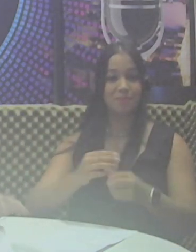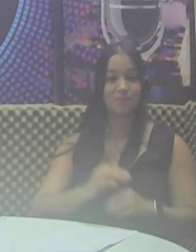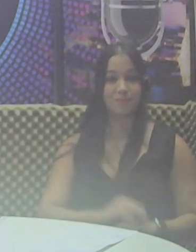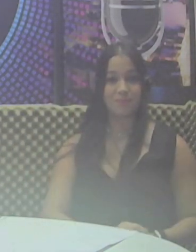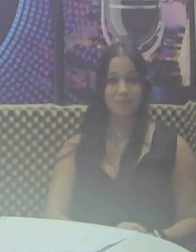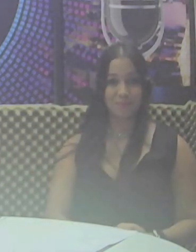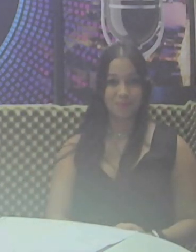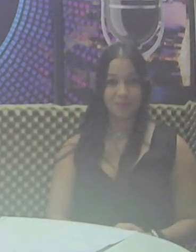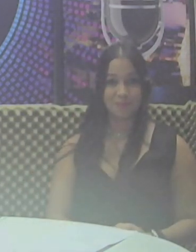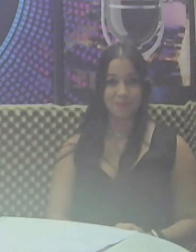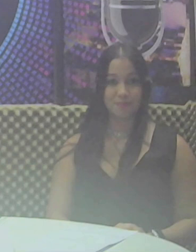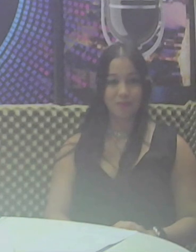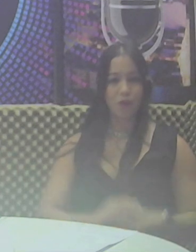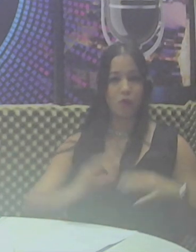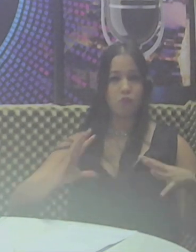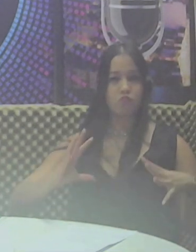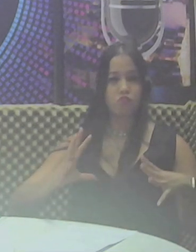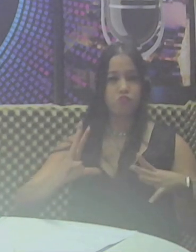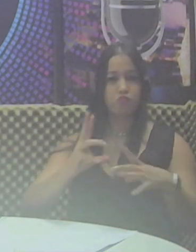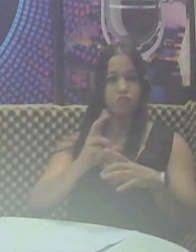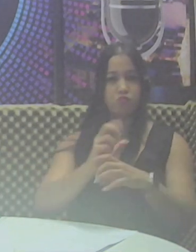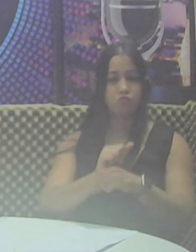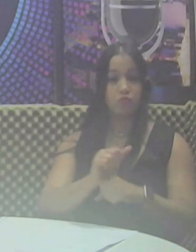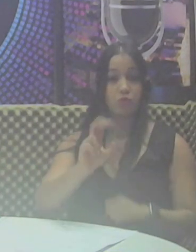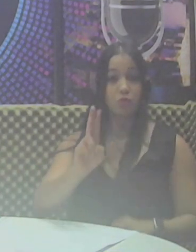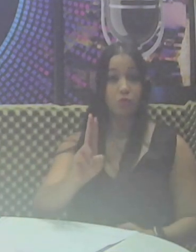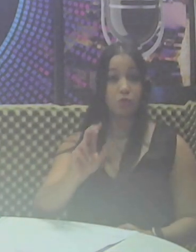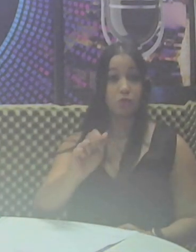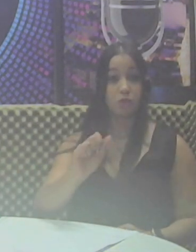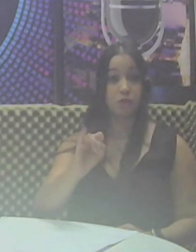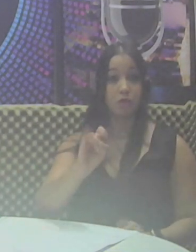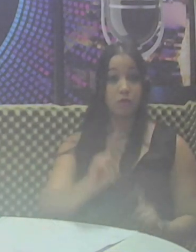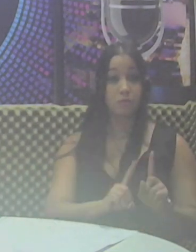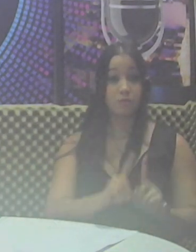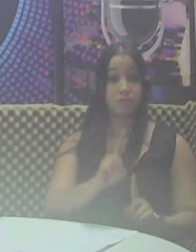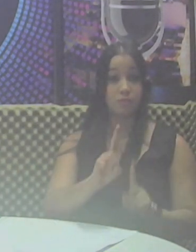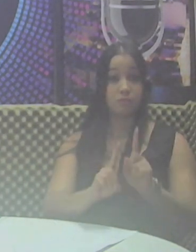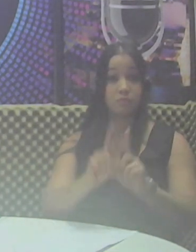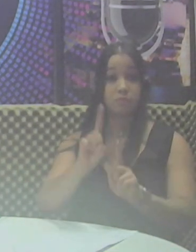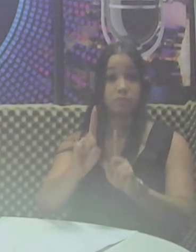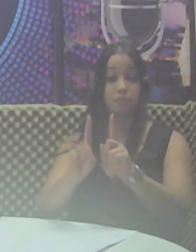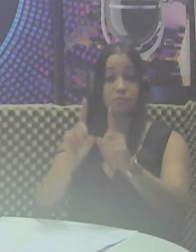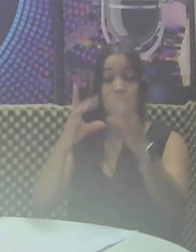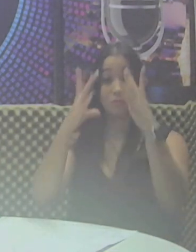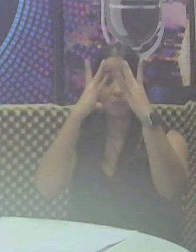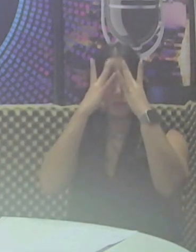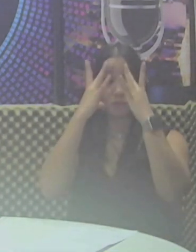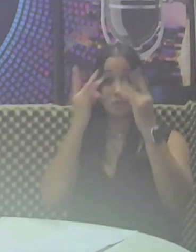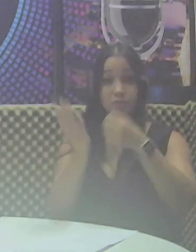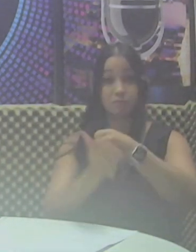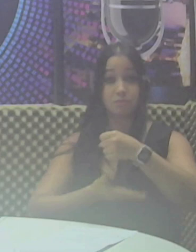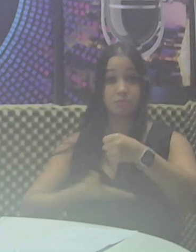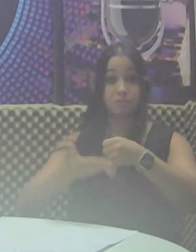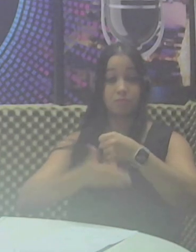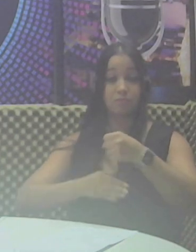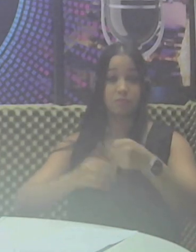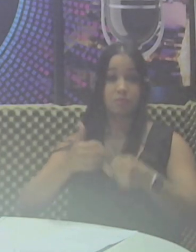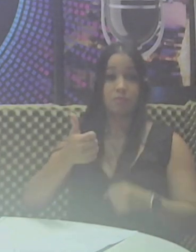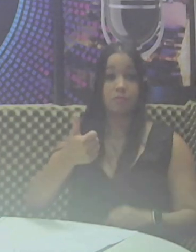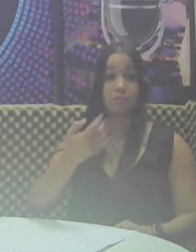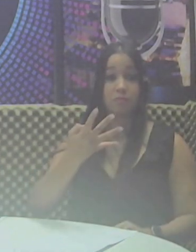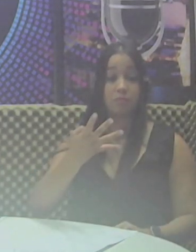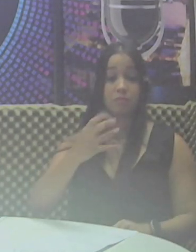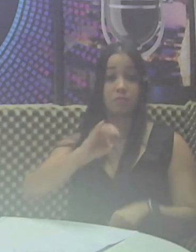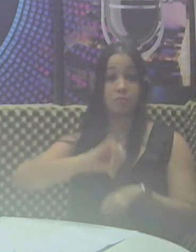Somando às UAIs os números da prestação de serviços em atenção primária, o que inclui 14 unidades básicas de